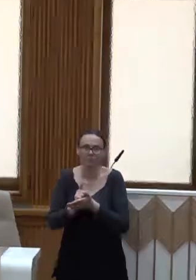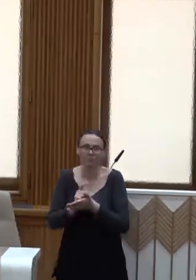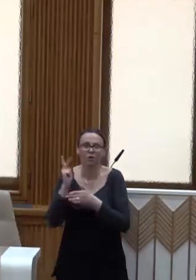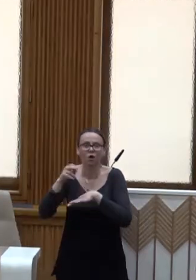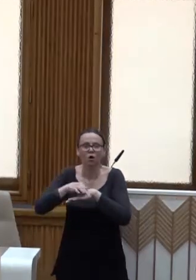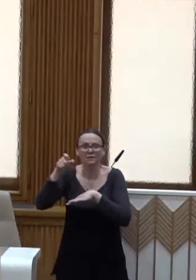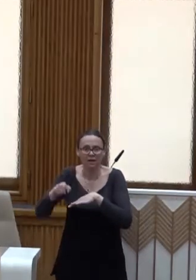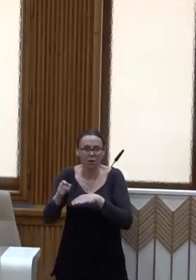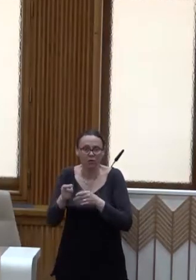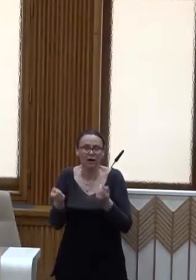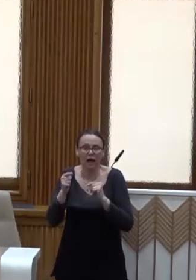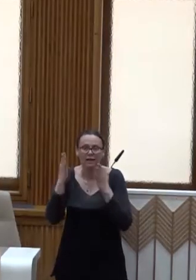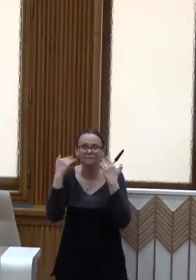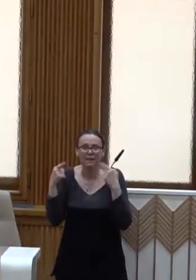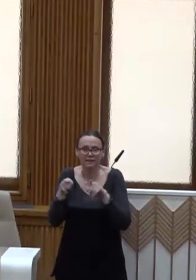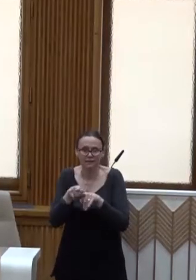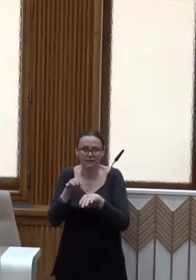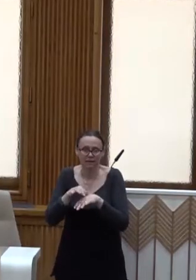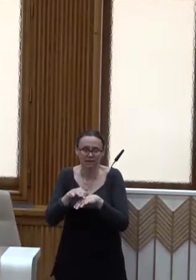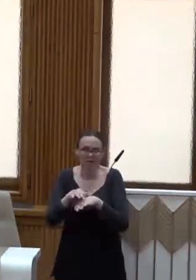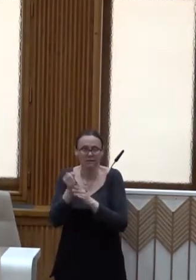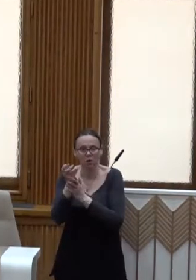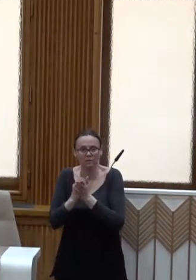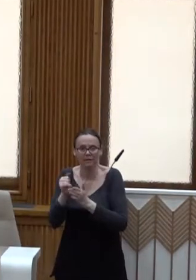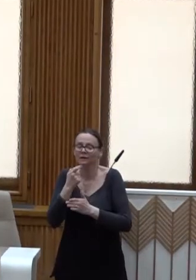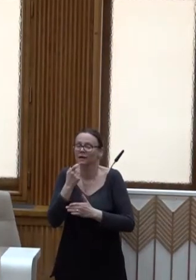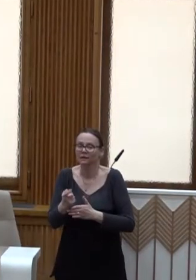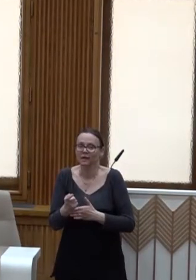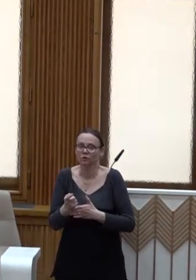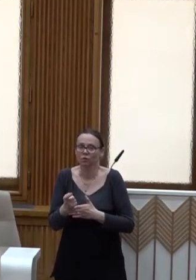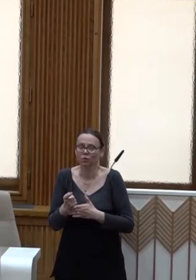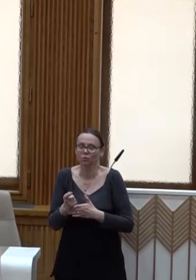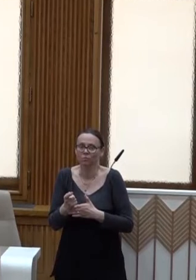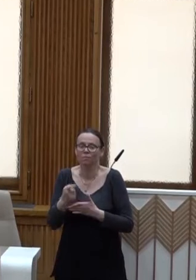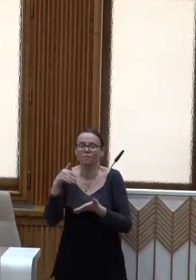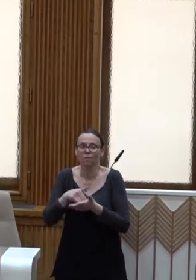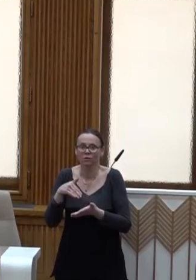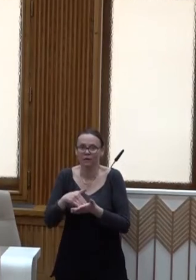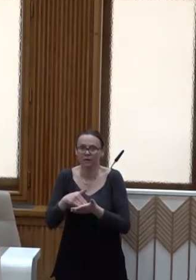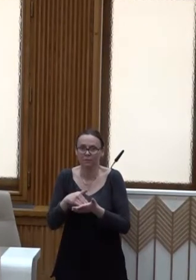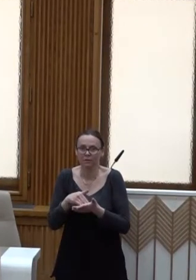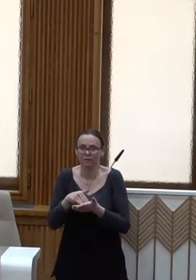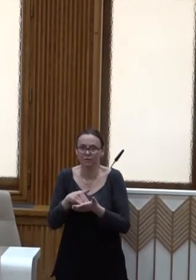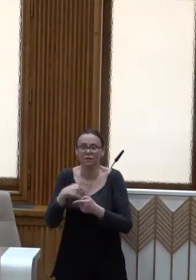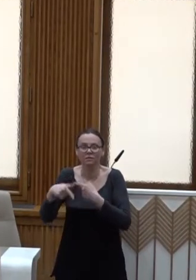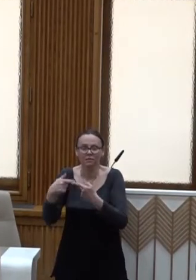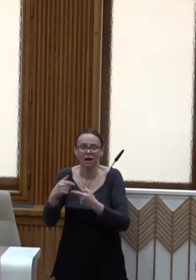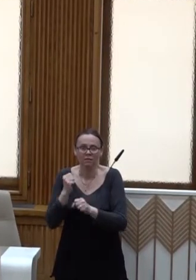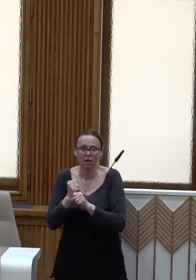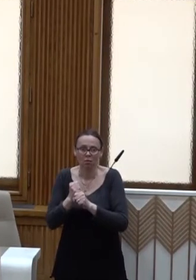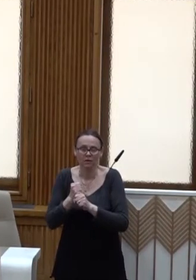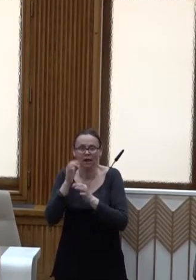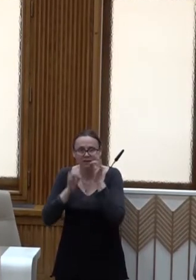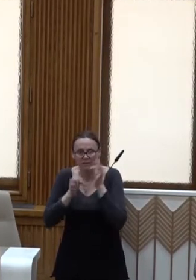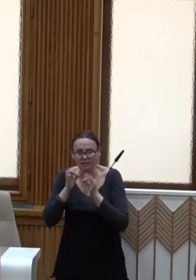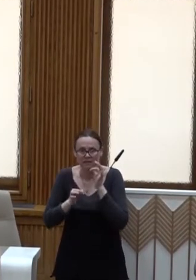zdravnik oziroma medicinska sestra oceni, ne, da je nekdo potreben nadaljne obdelave,